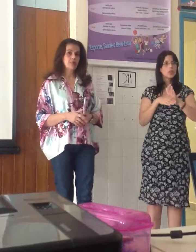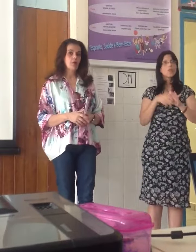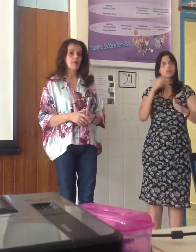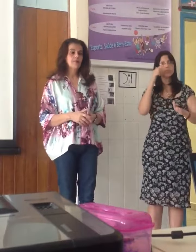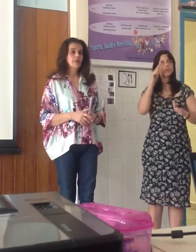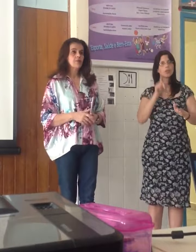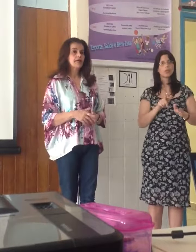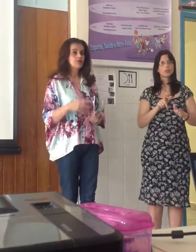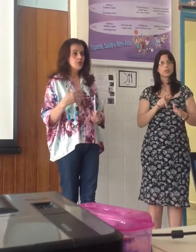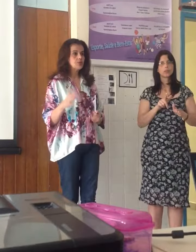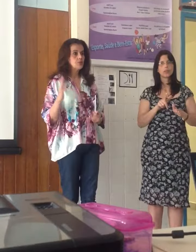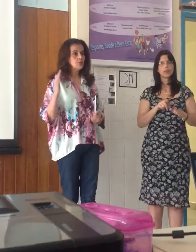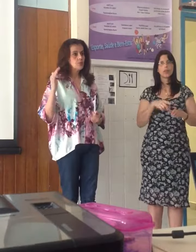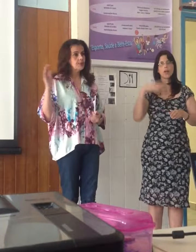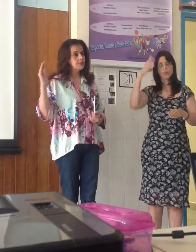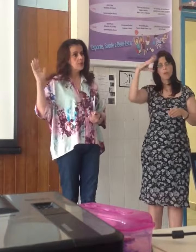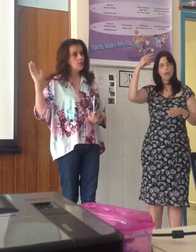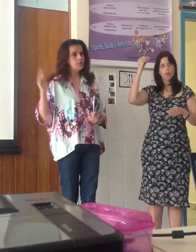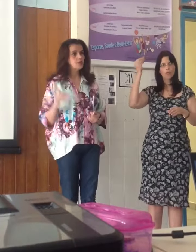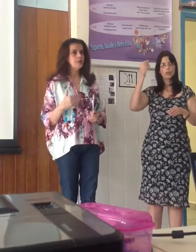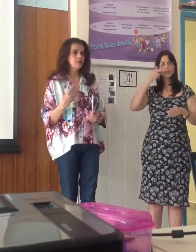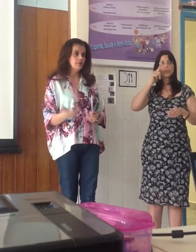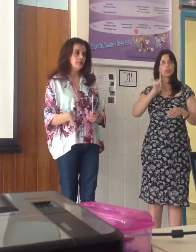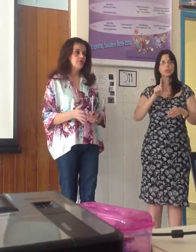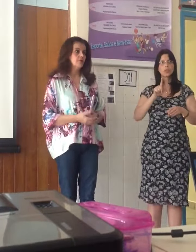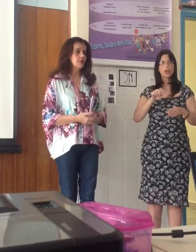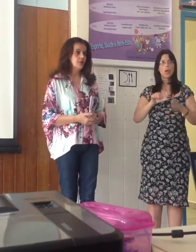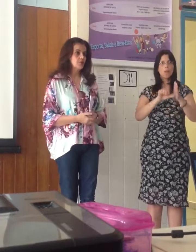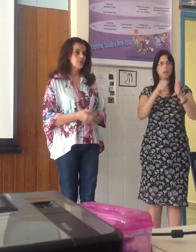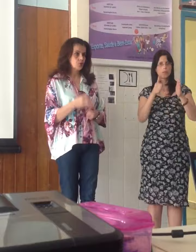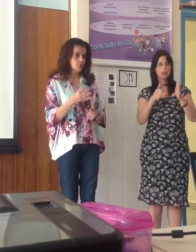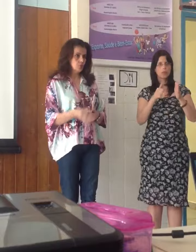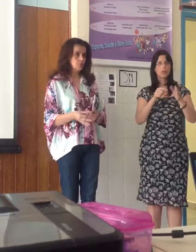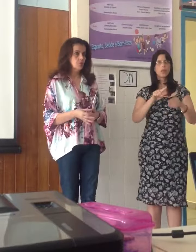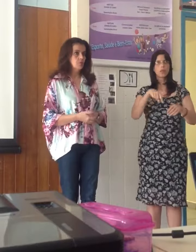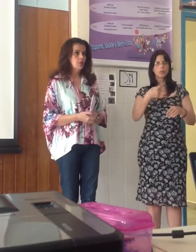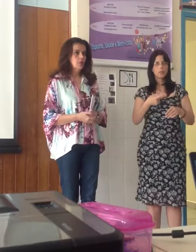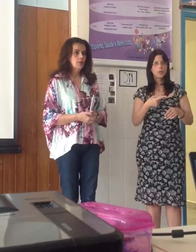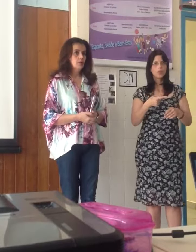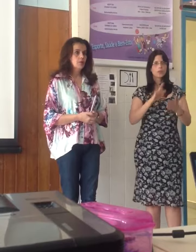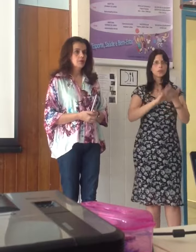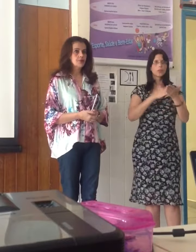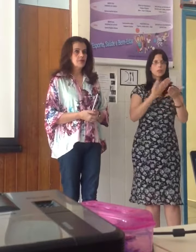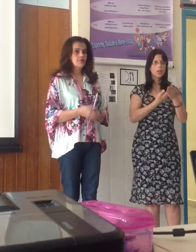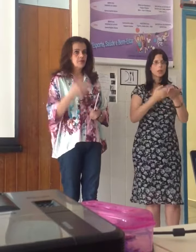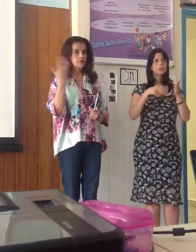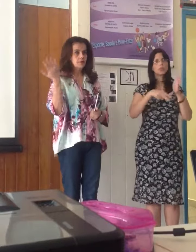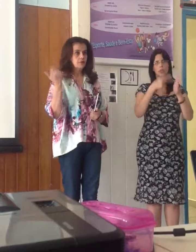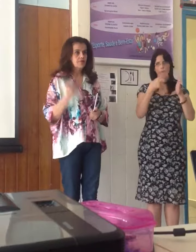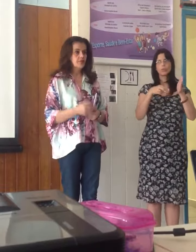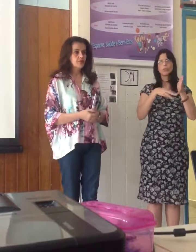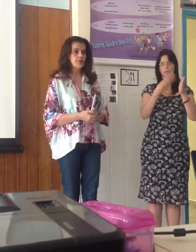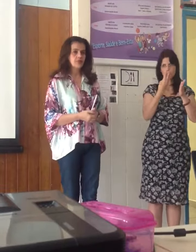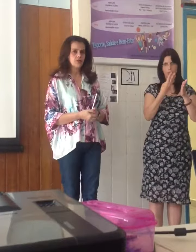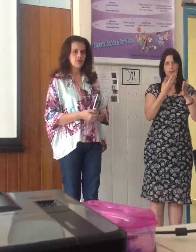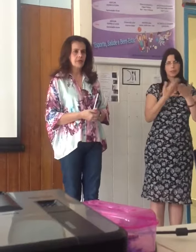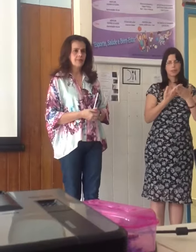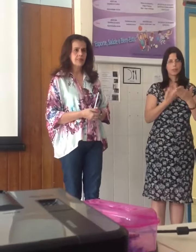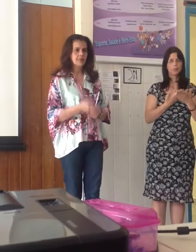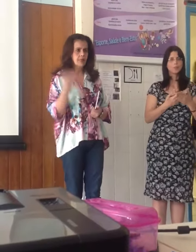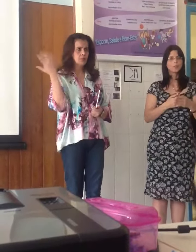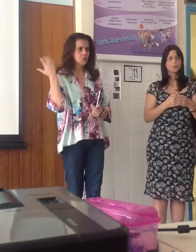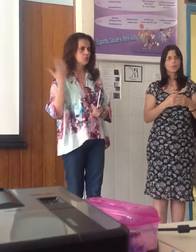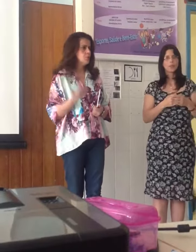loucura total. Mas já o segundo, terceiro e quarto ano, ele teve o intérprete junto, inclusive, infelizmente,